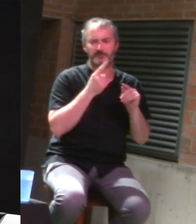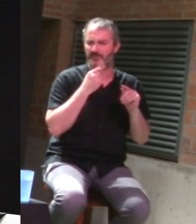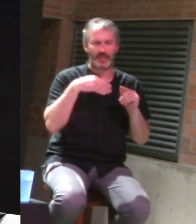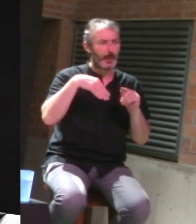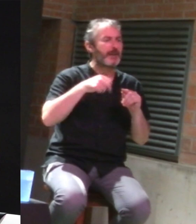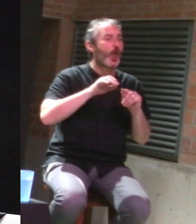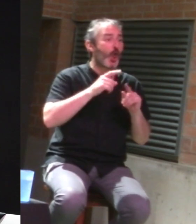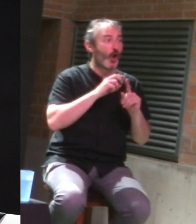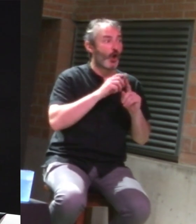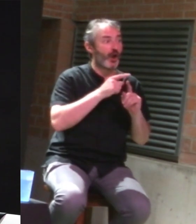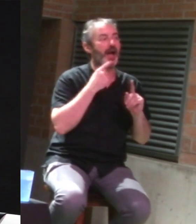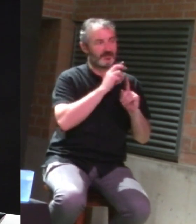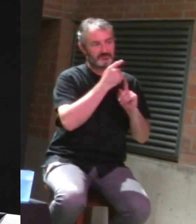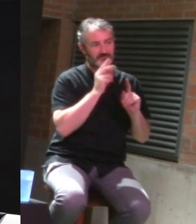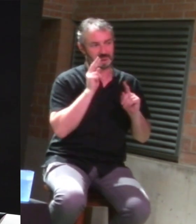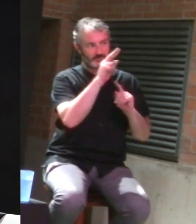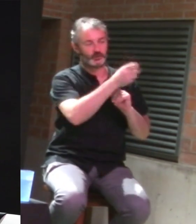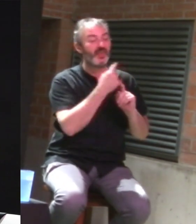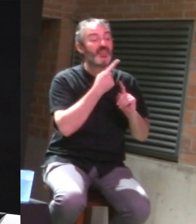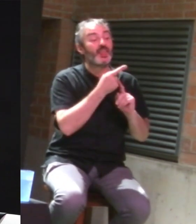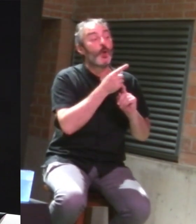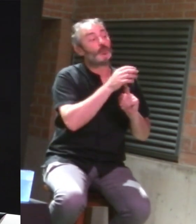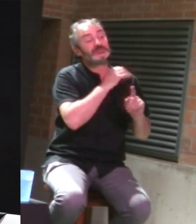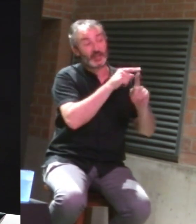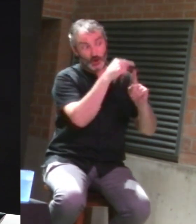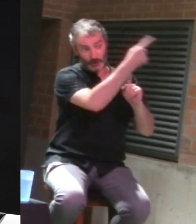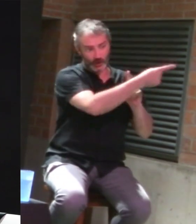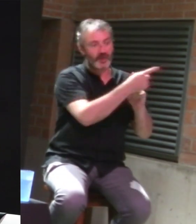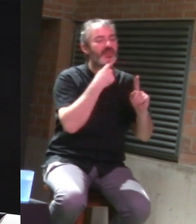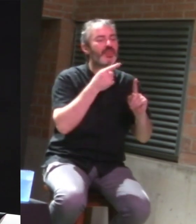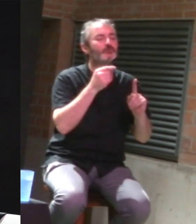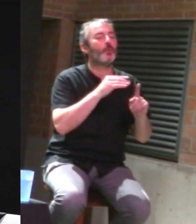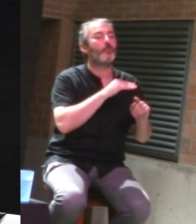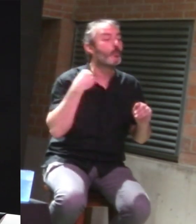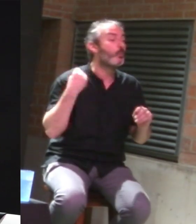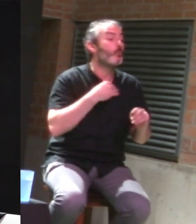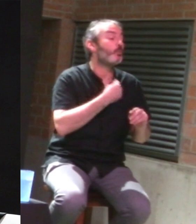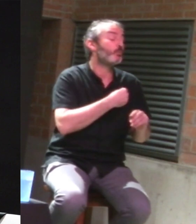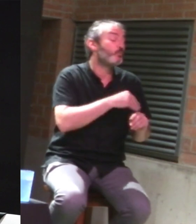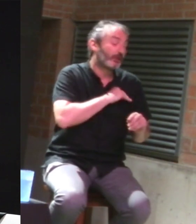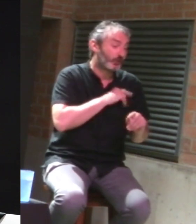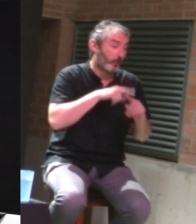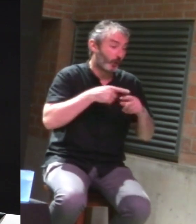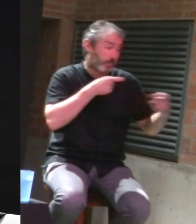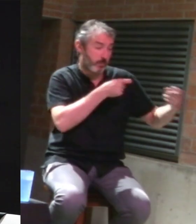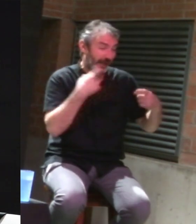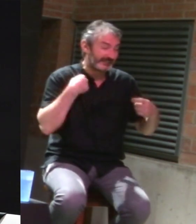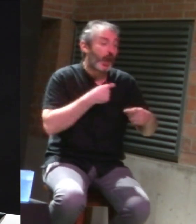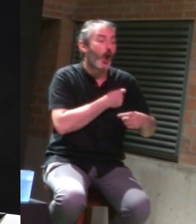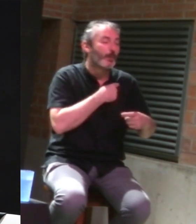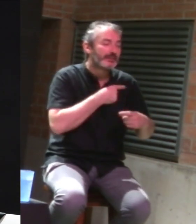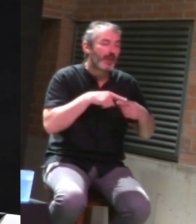va ser tirotejat durant el període del vestuarisme. El mateix li passarà amb el Cedó, que formarà part també d'aquest